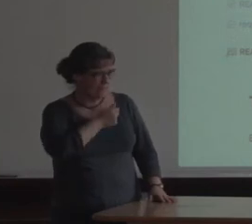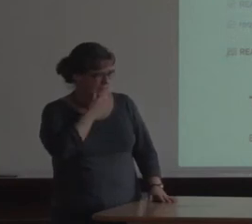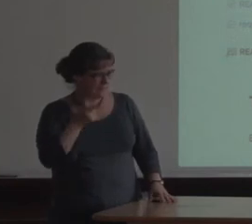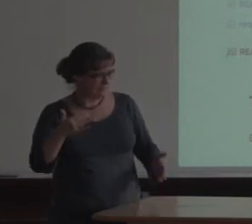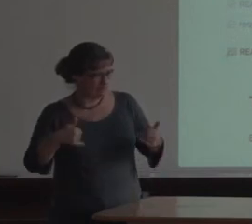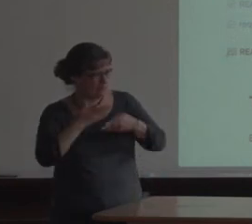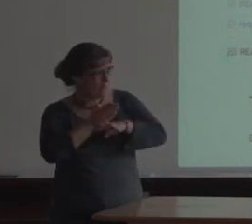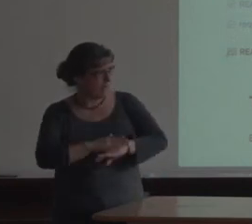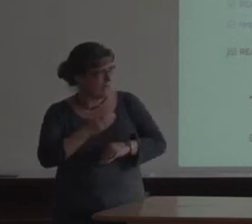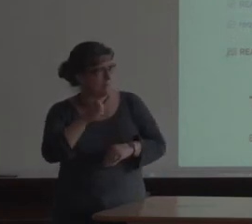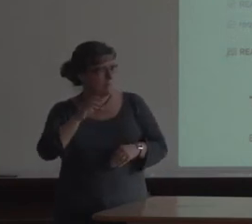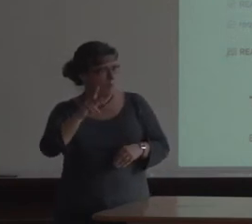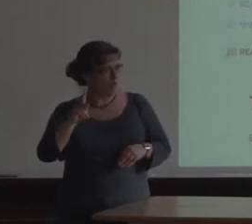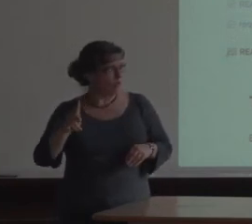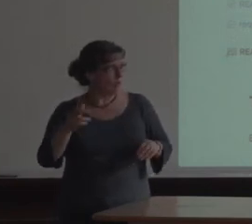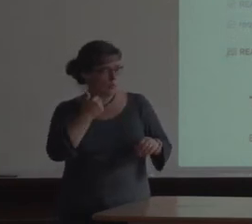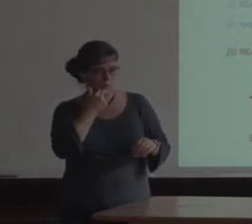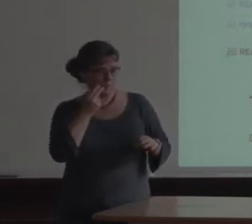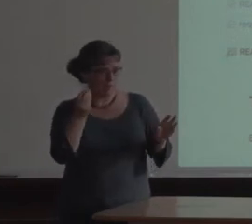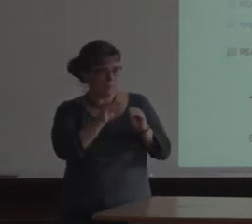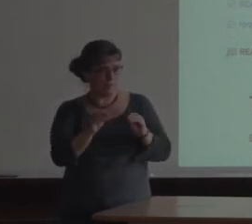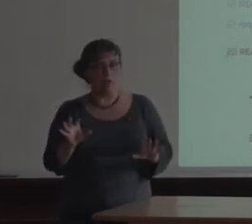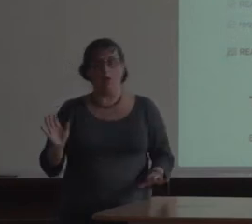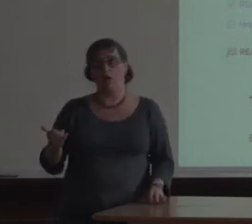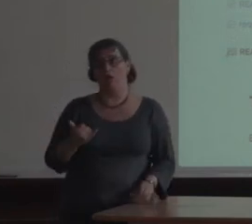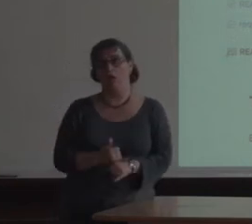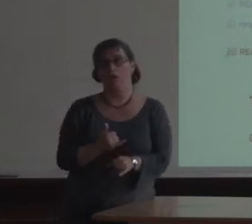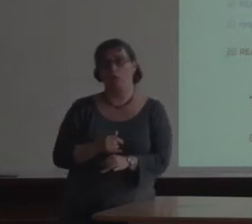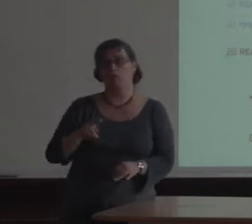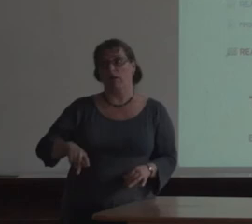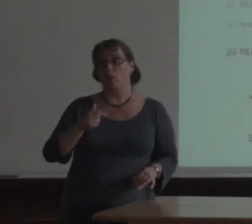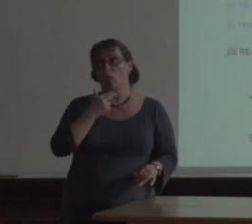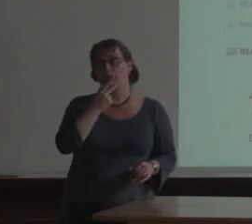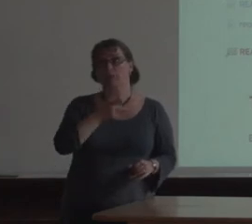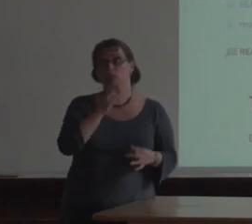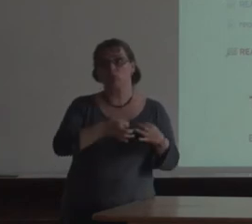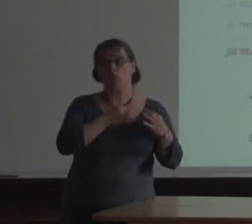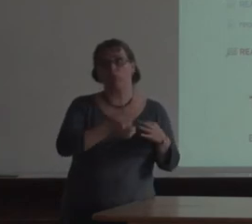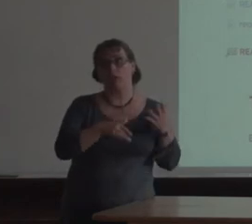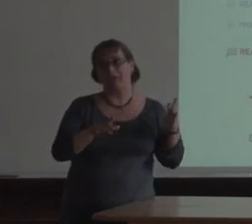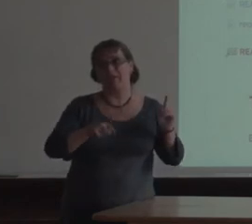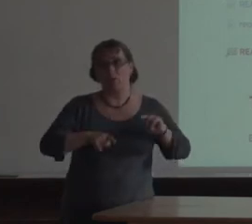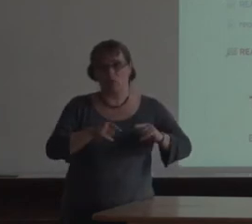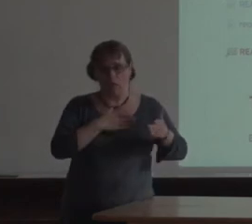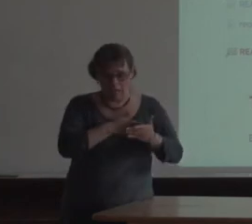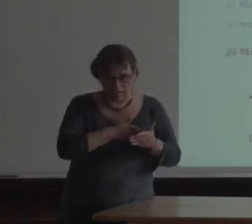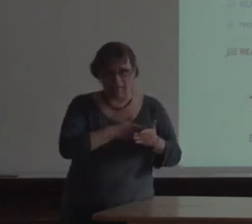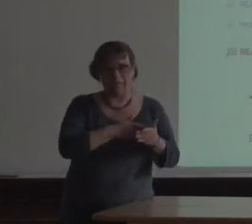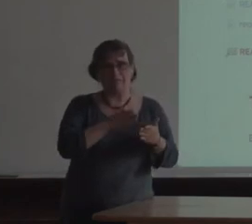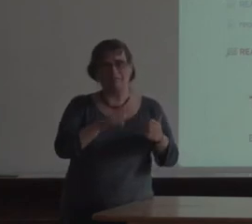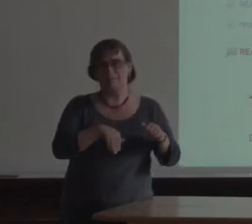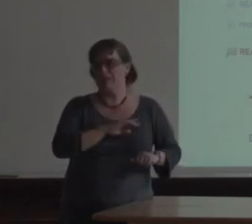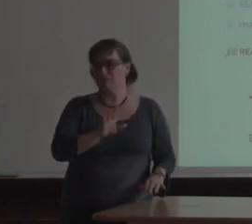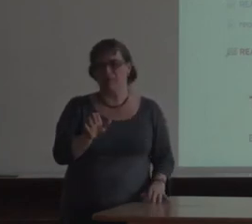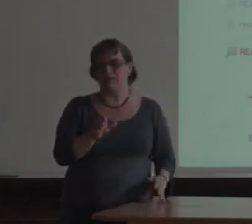Ouais. C'est vrai. C'est vrai que moi, j'ai tendance à utiliser plutôt celui de la bibliothèque standard, mais j'ai eu des cas où ça marchait